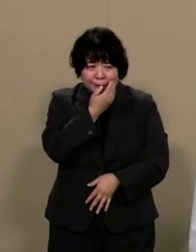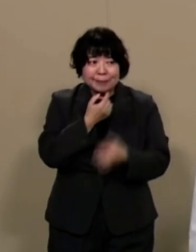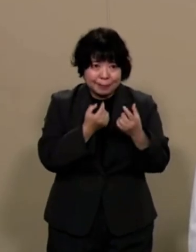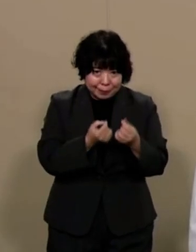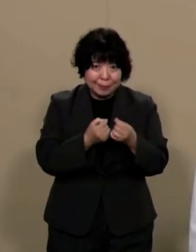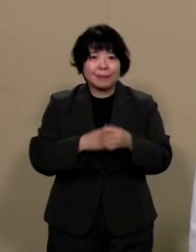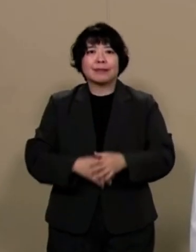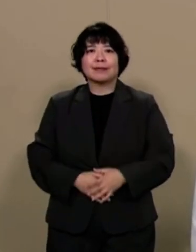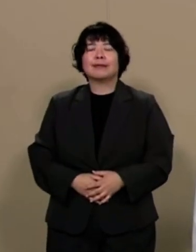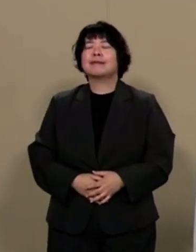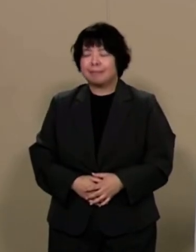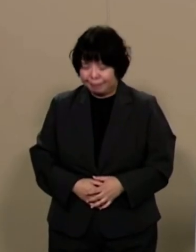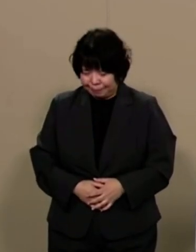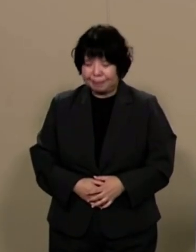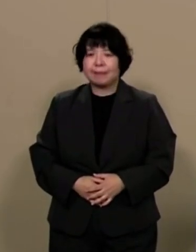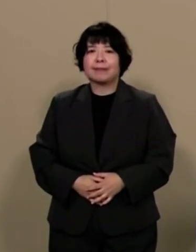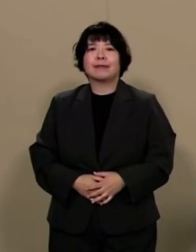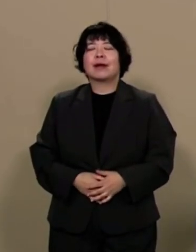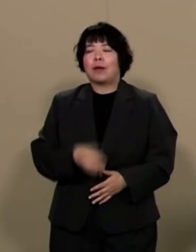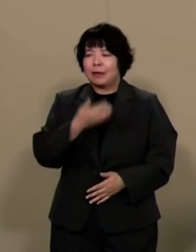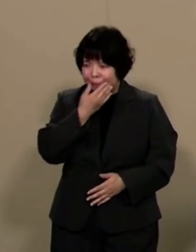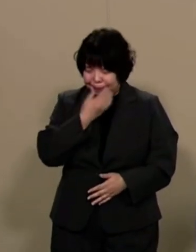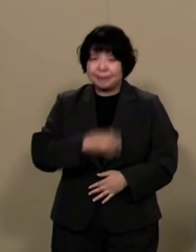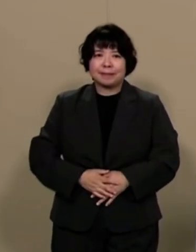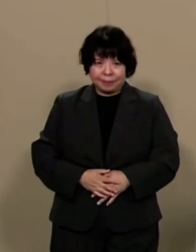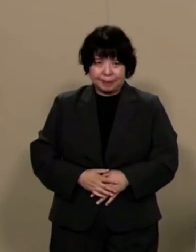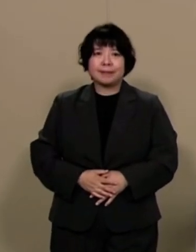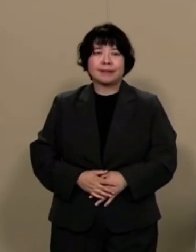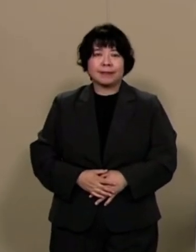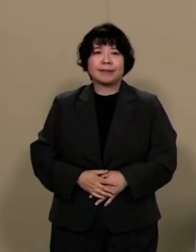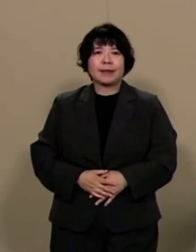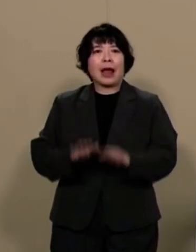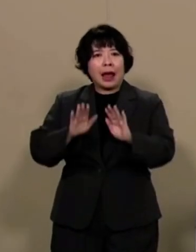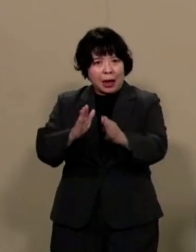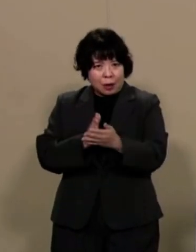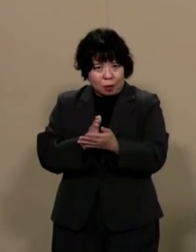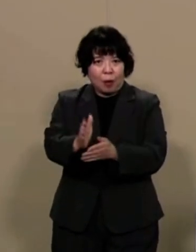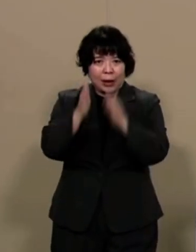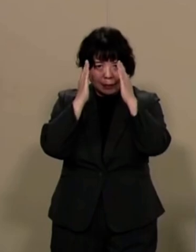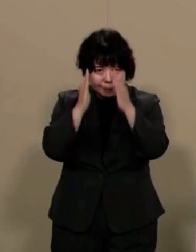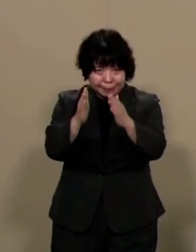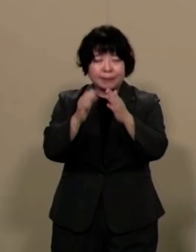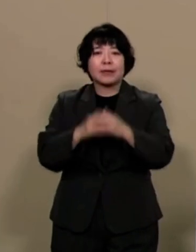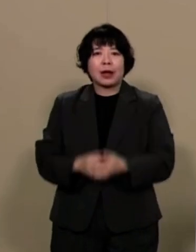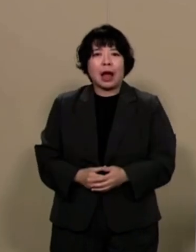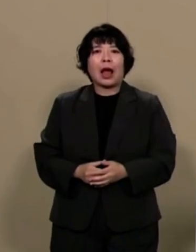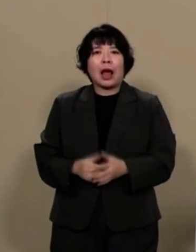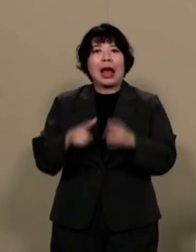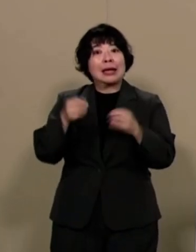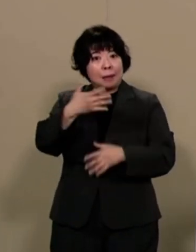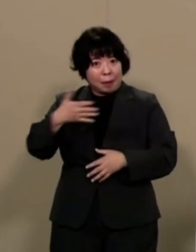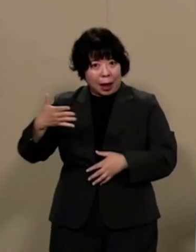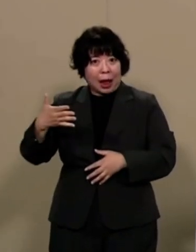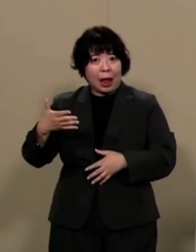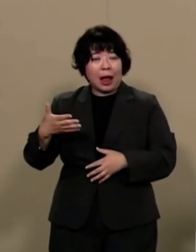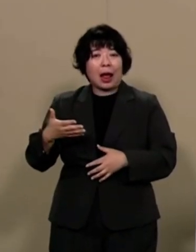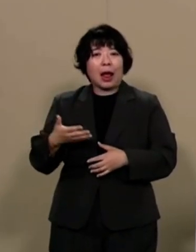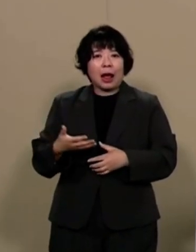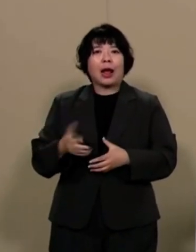なってきてますねはい極めて重要です選手防衛に徹し日米同盟を機軸と